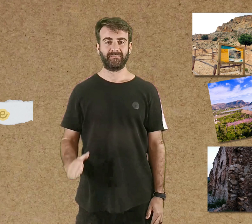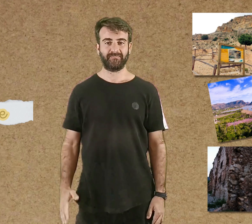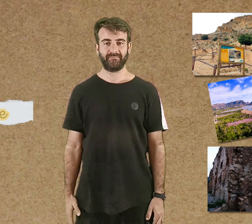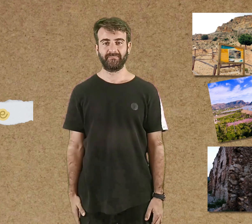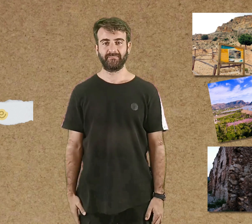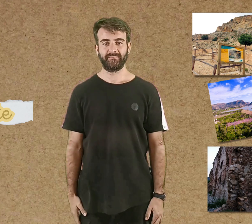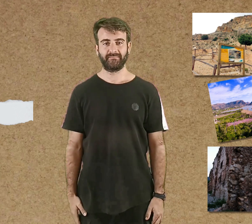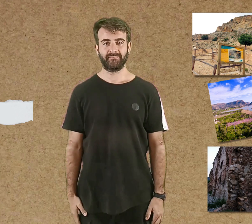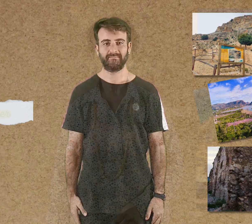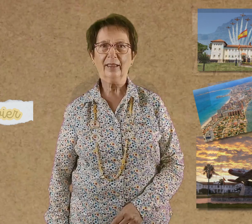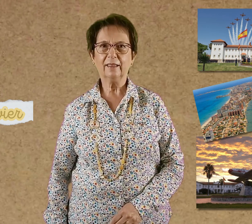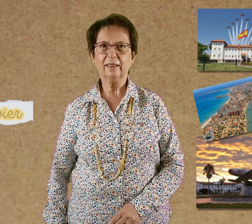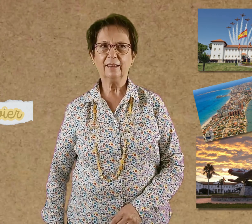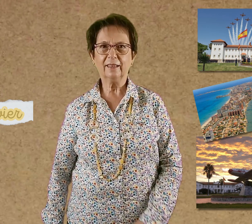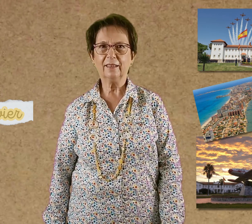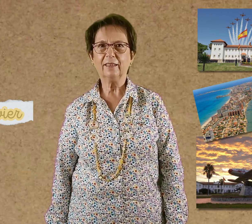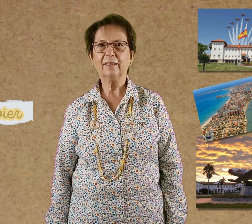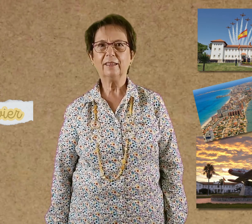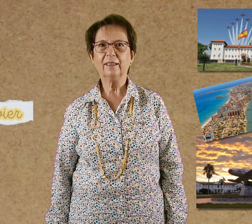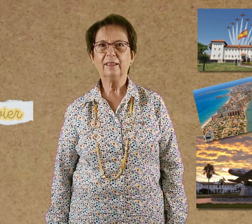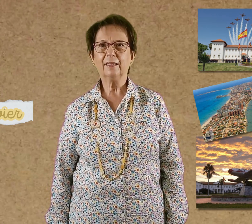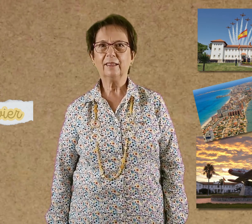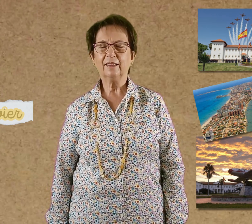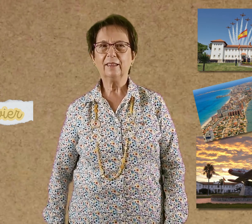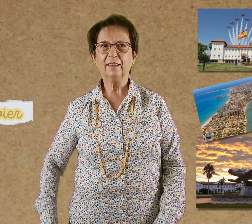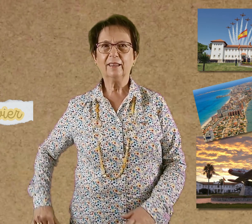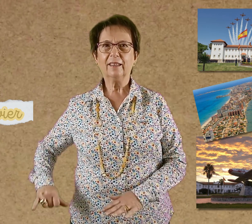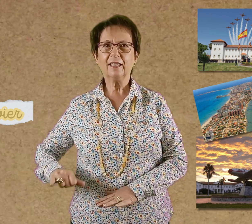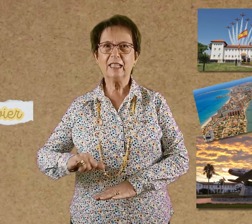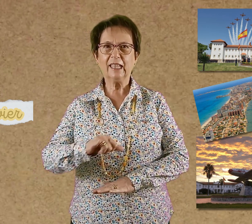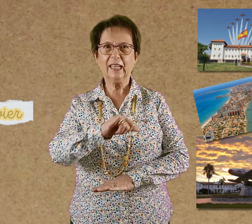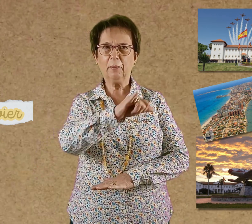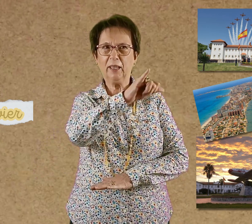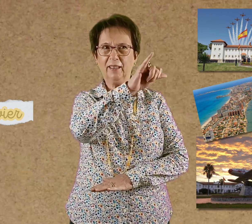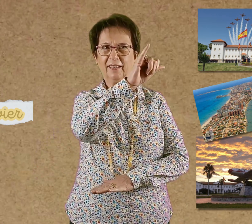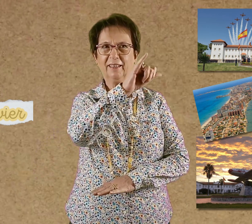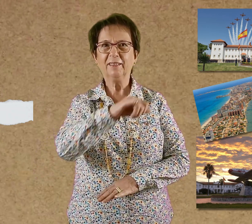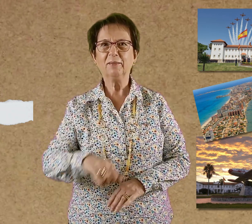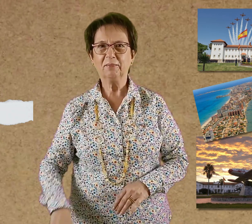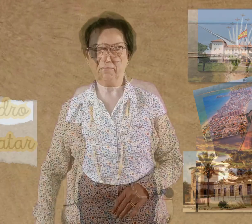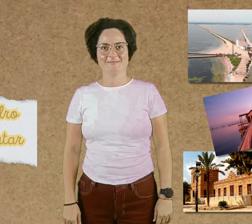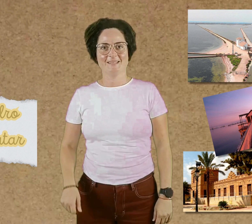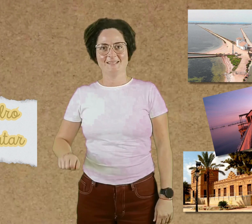repetir. Ella es un trozo de cielo, ella va abriendo sus alas, tiene una.